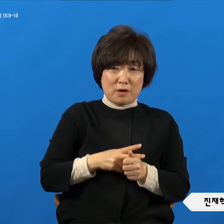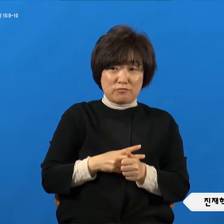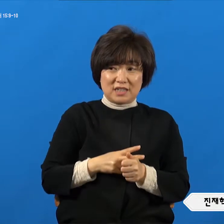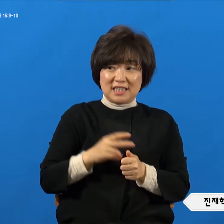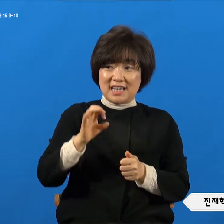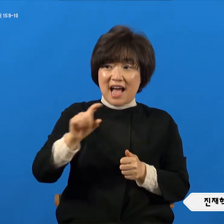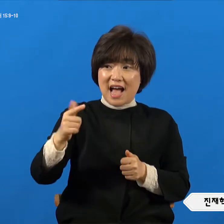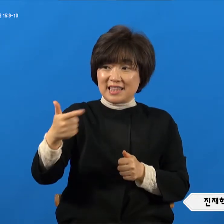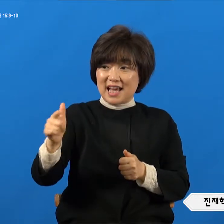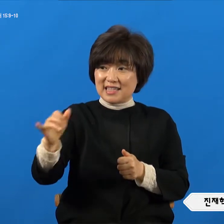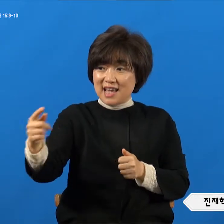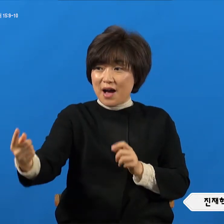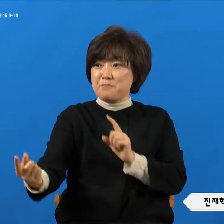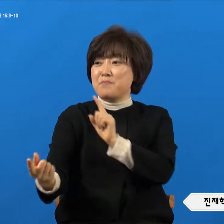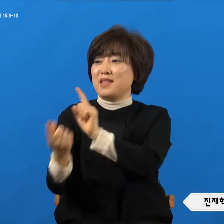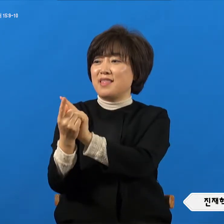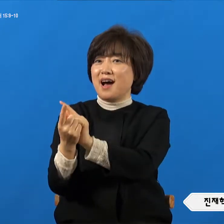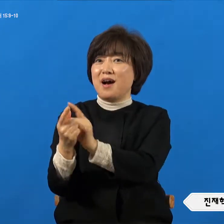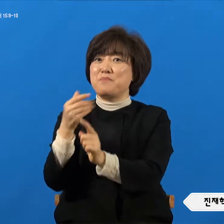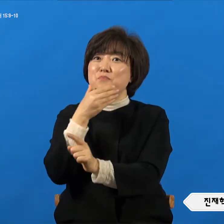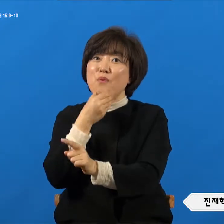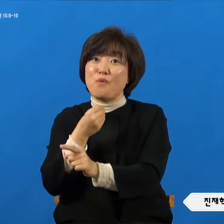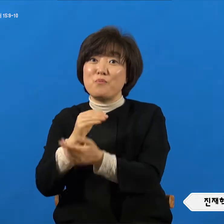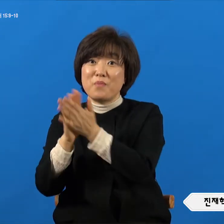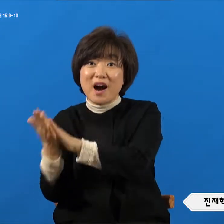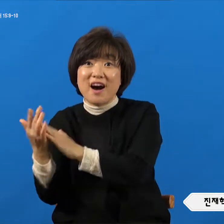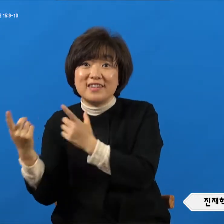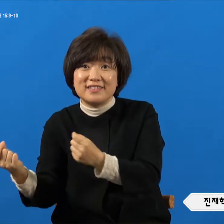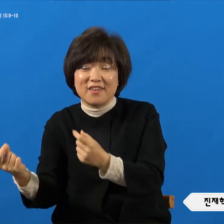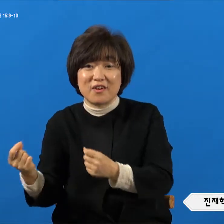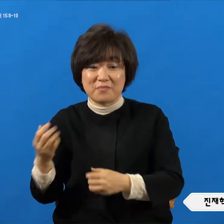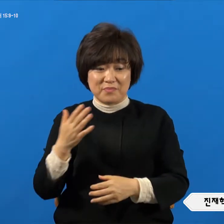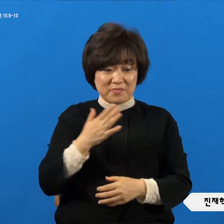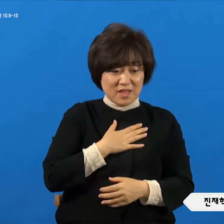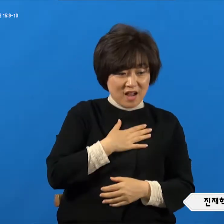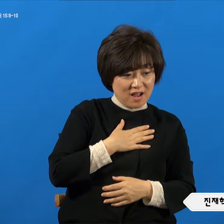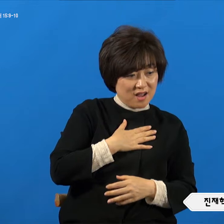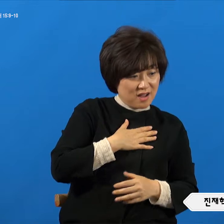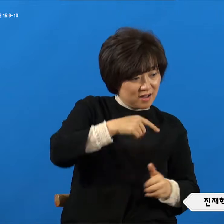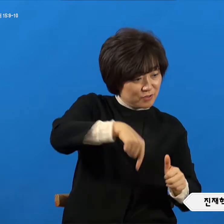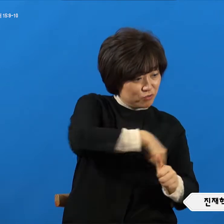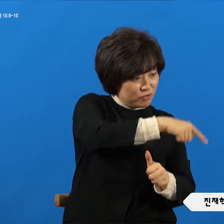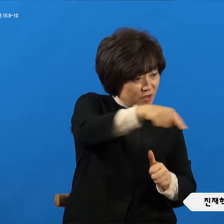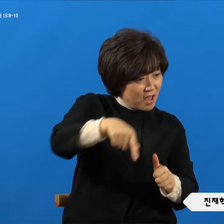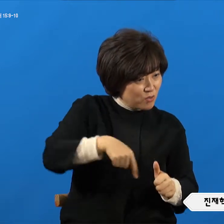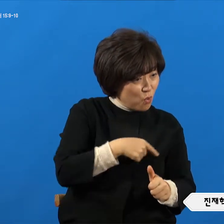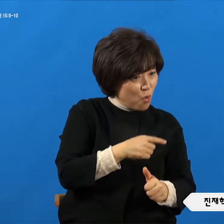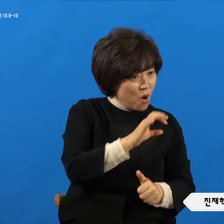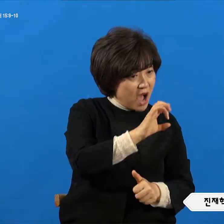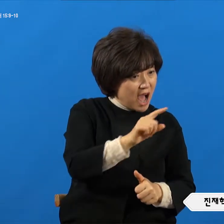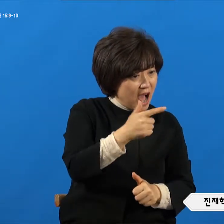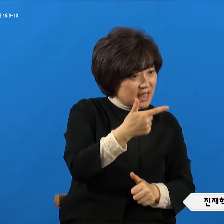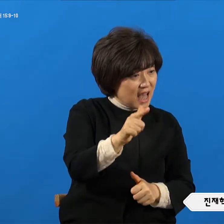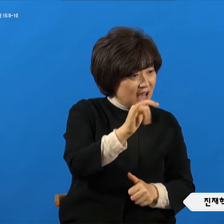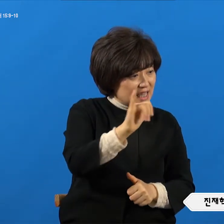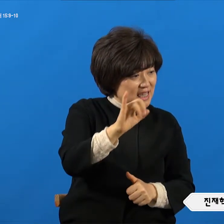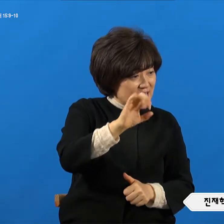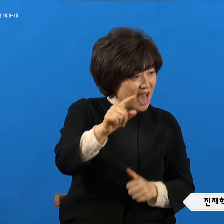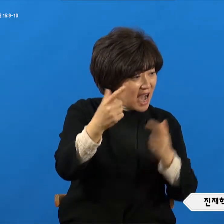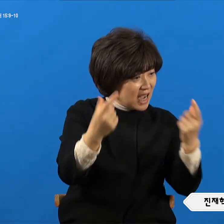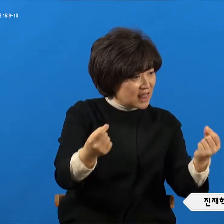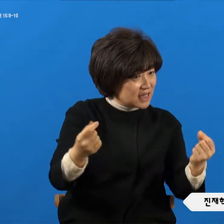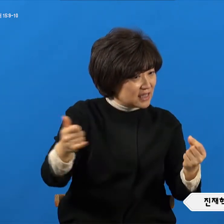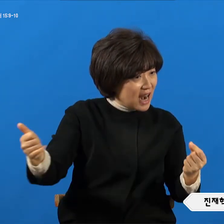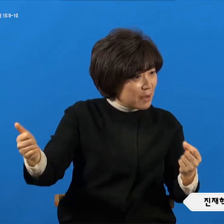있듯이 여러분과 제 삶 가운데도 아나니아가 있지 않았습니까? 우리에게 가장 먼저 복음을 증거한